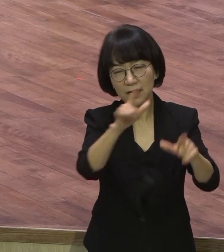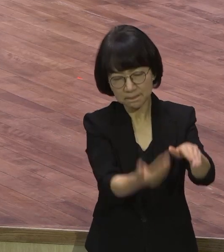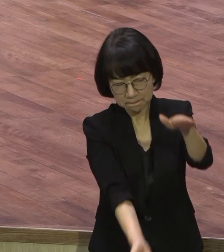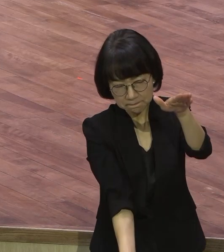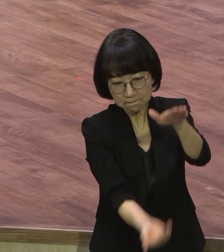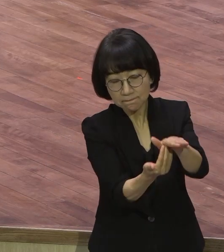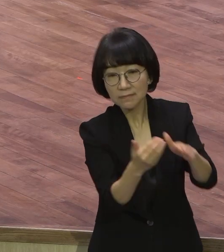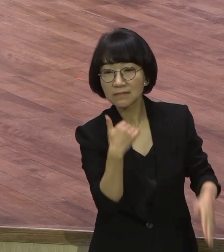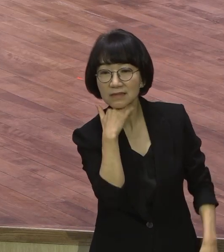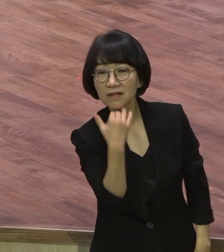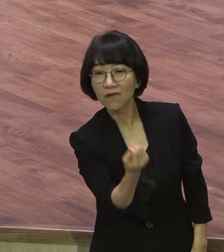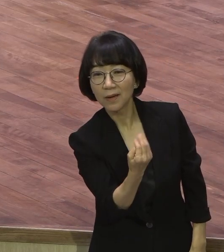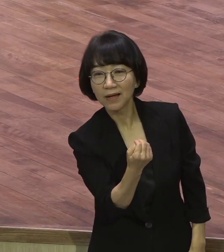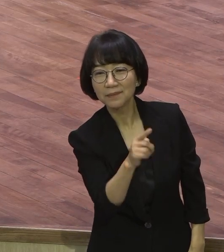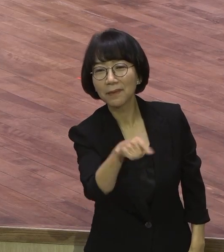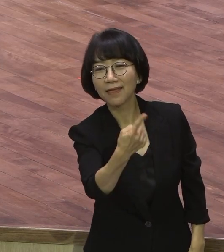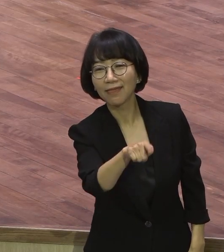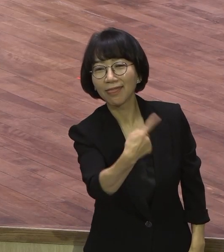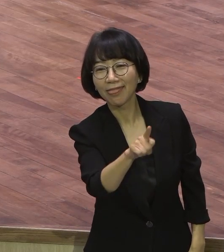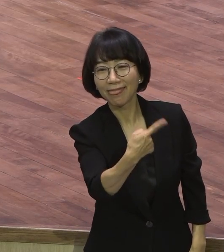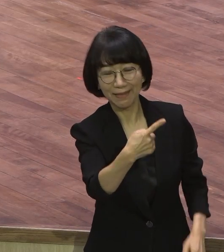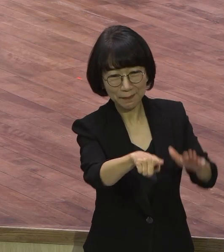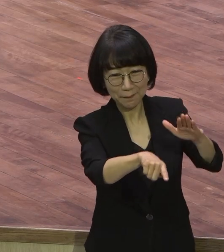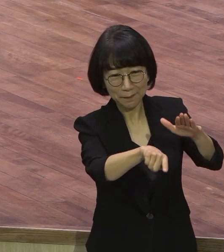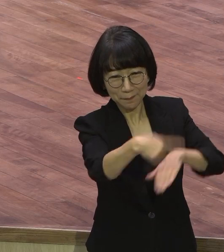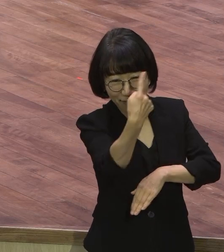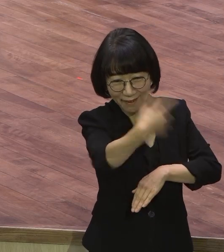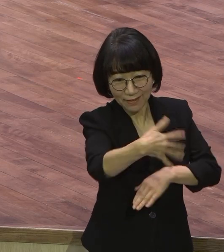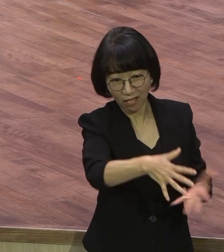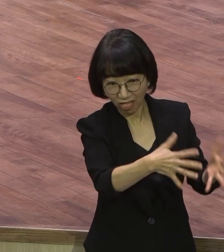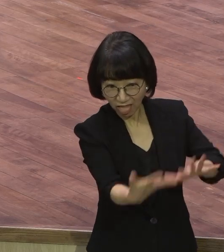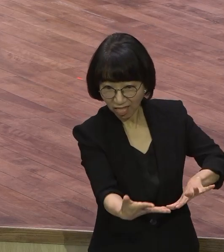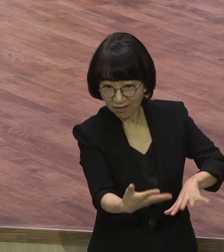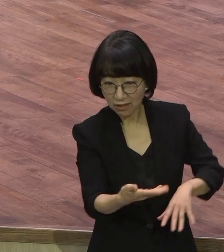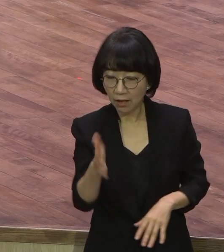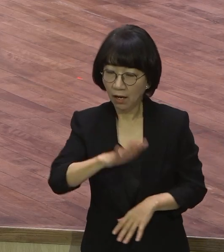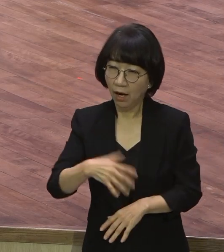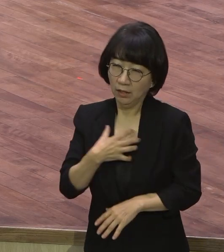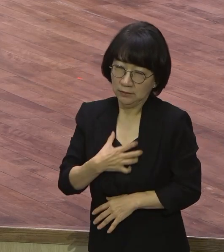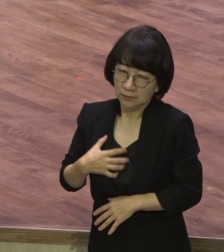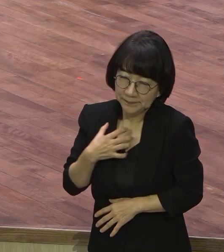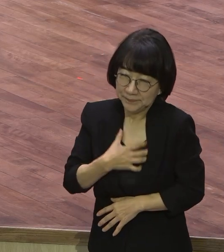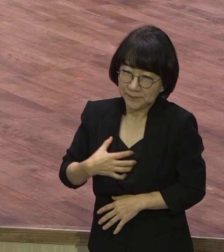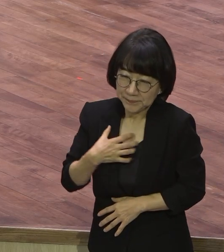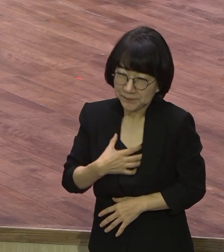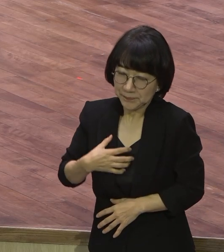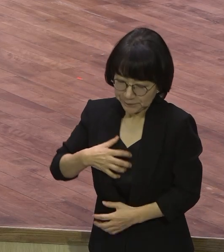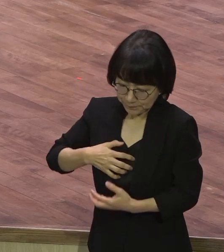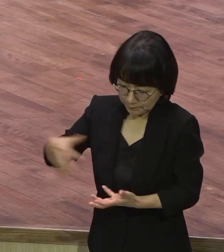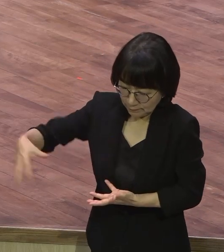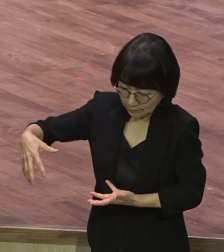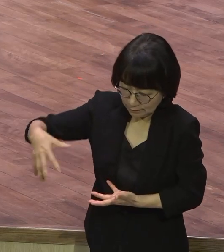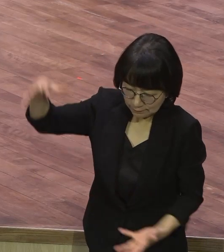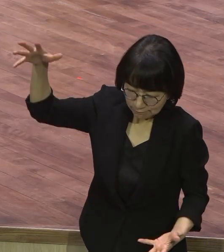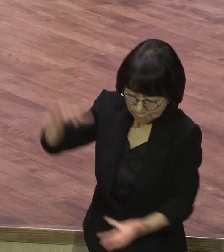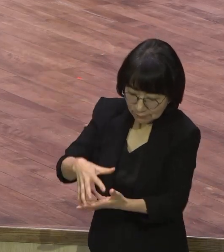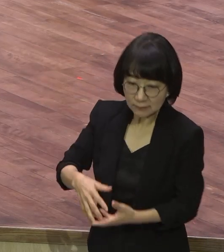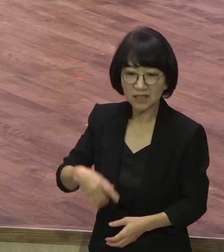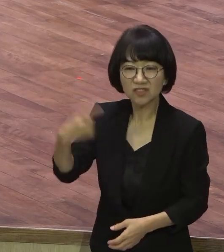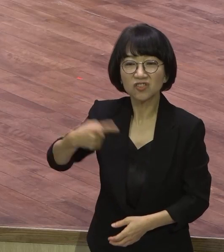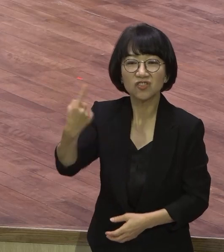못하면서 백년도 못 살면서 천년 근심을 가지고 산다 그랬어요. 백년도